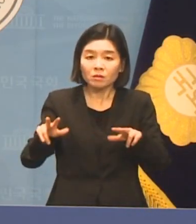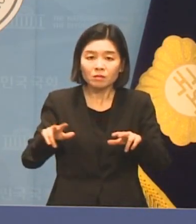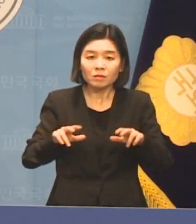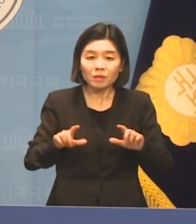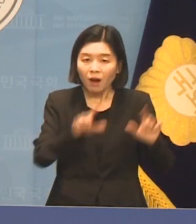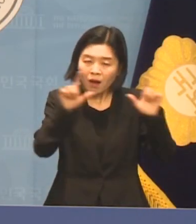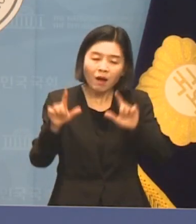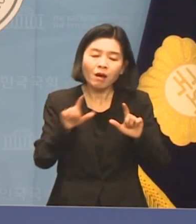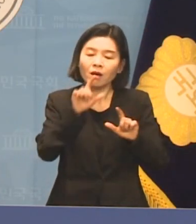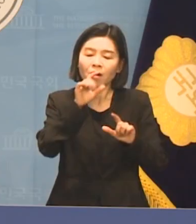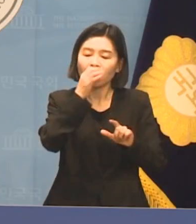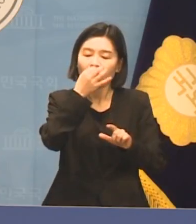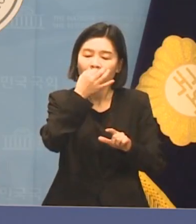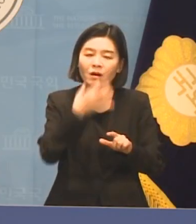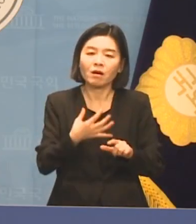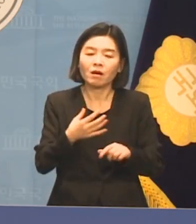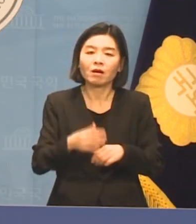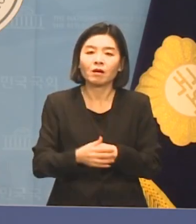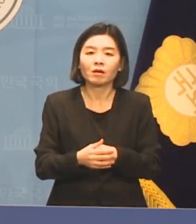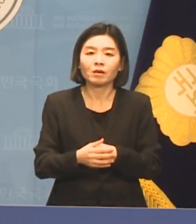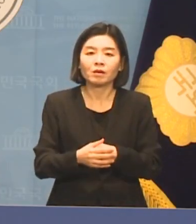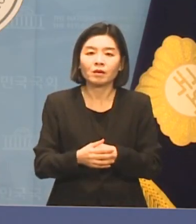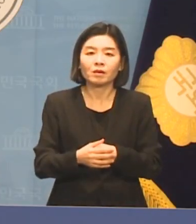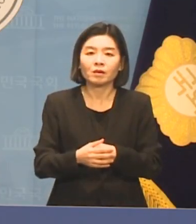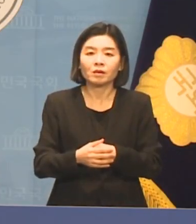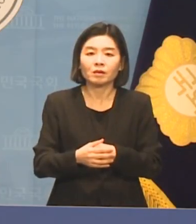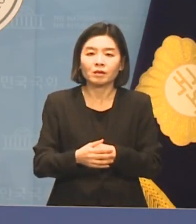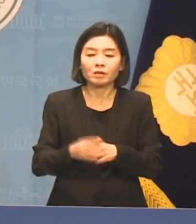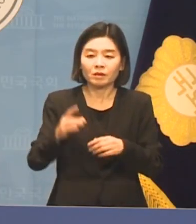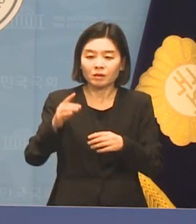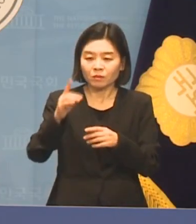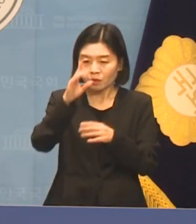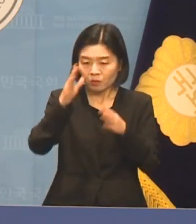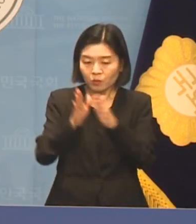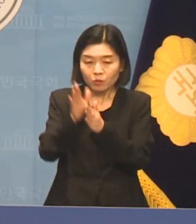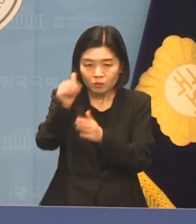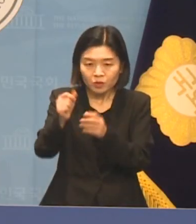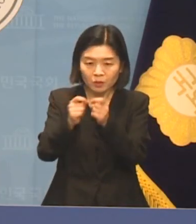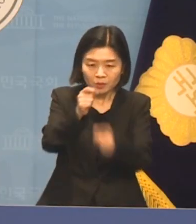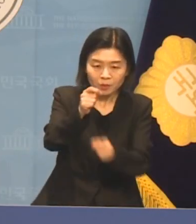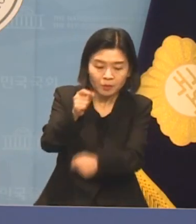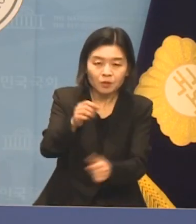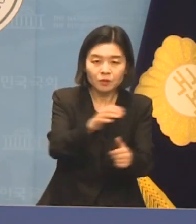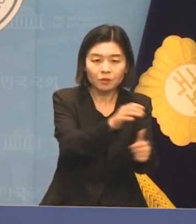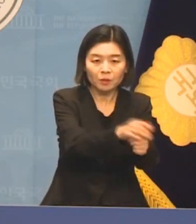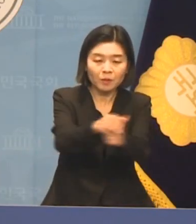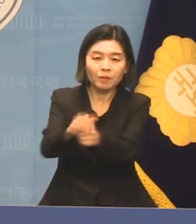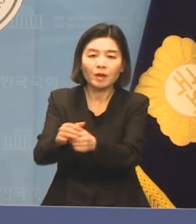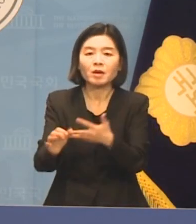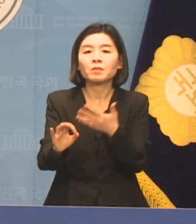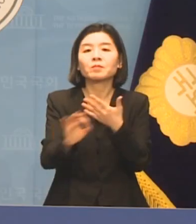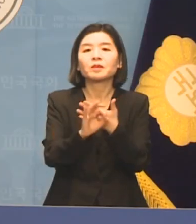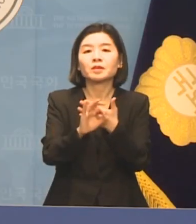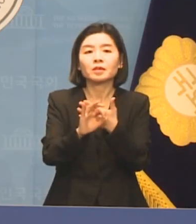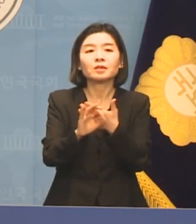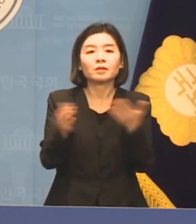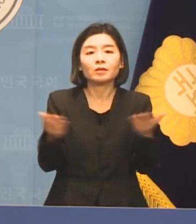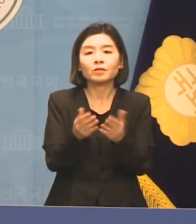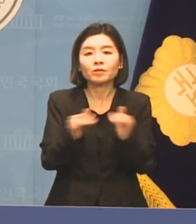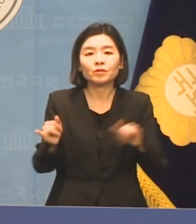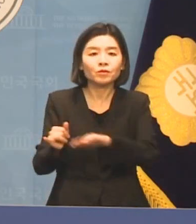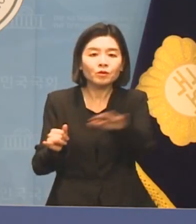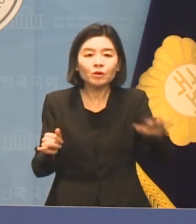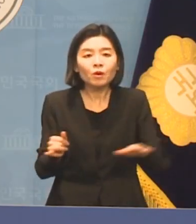없다. 하청 비정규직의 노동권은 1953년 노동조합법이 제정된 이후 단 한 번도 바뀌지 않은